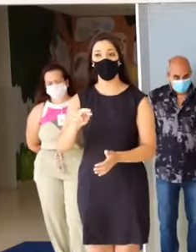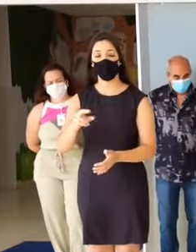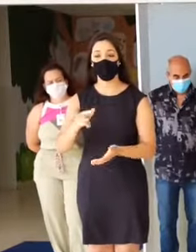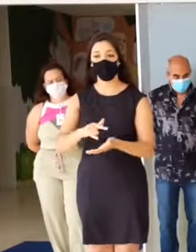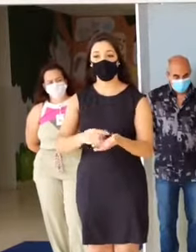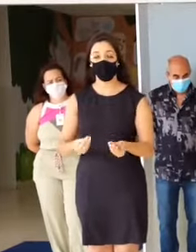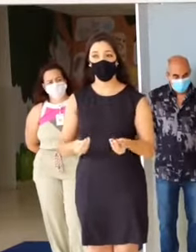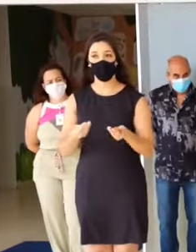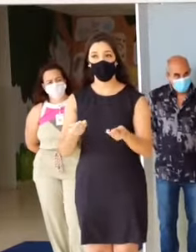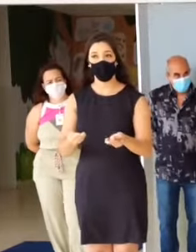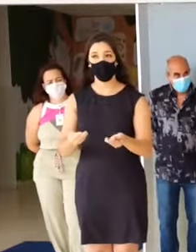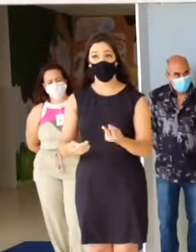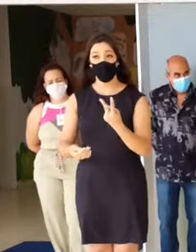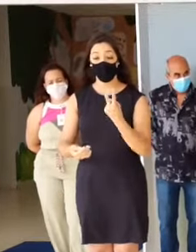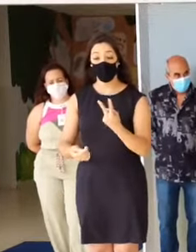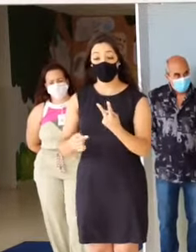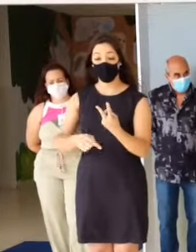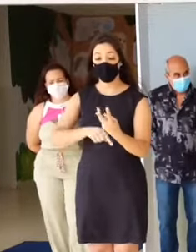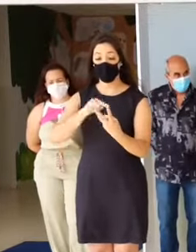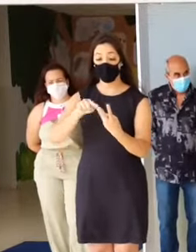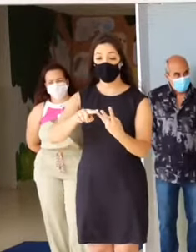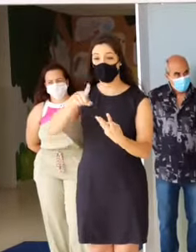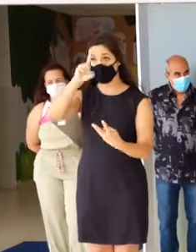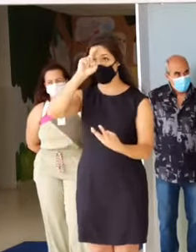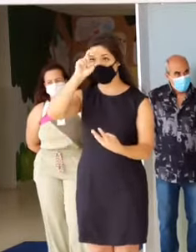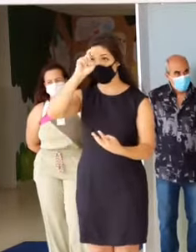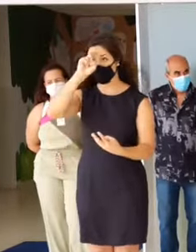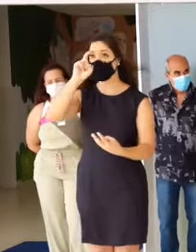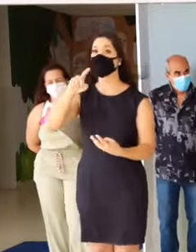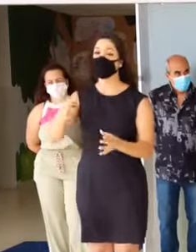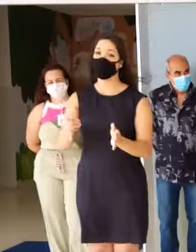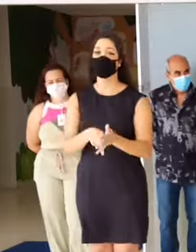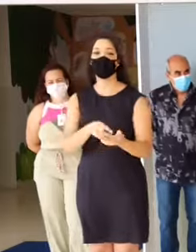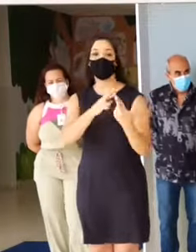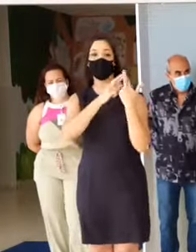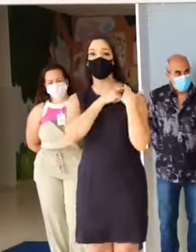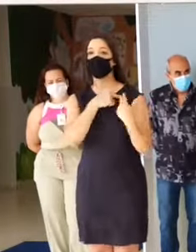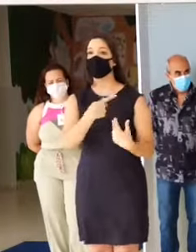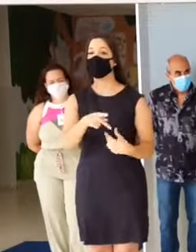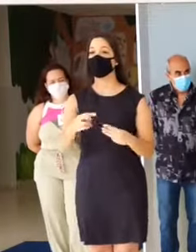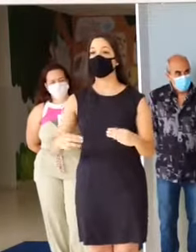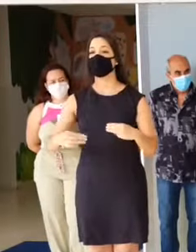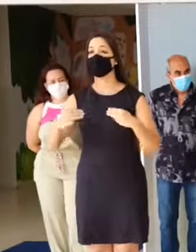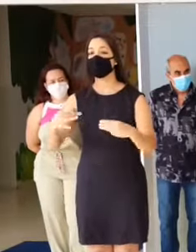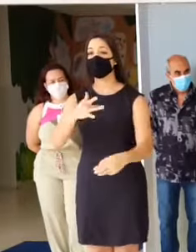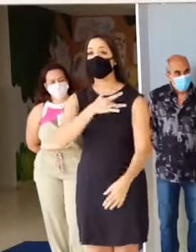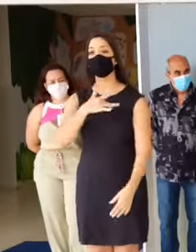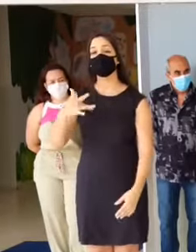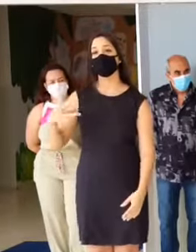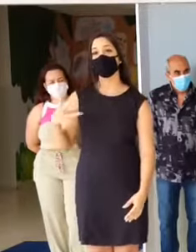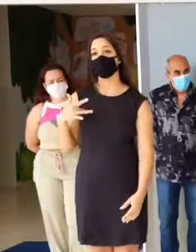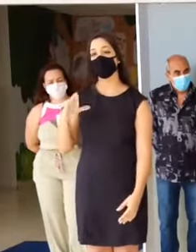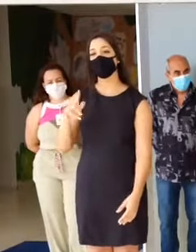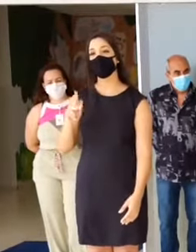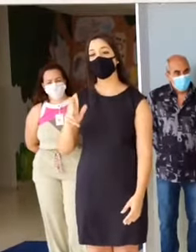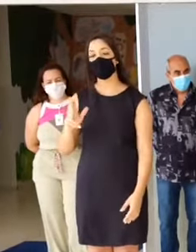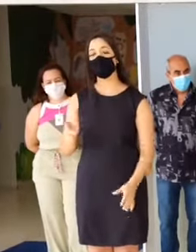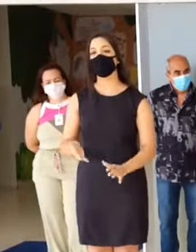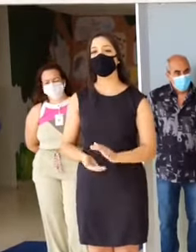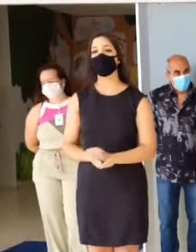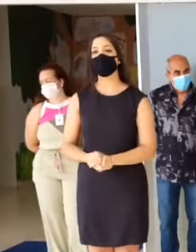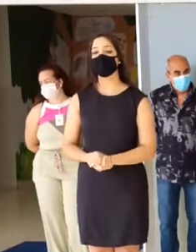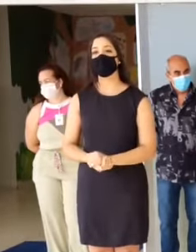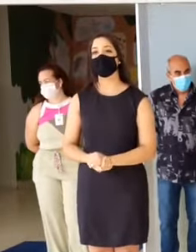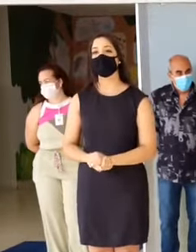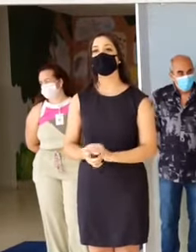como as outras duas, estão sob júdice pelo Ministério da Saúde, pela CGU, que